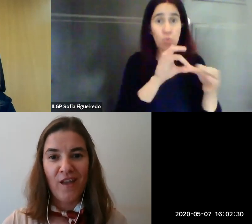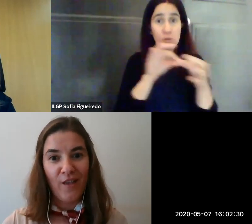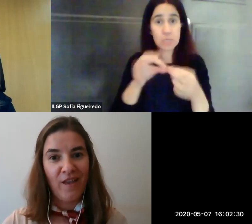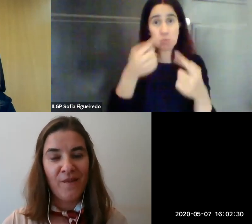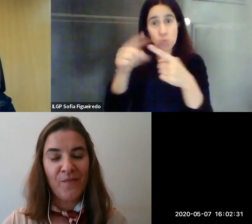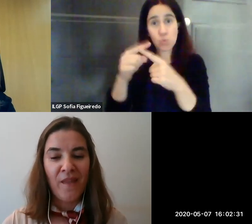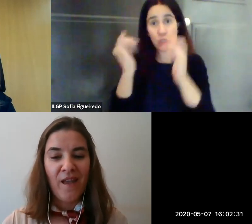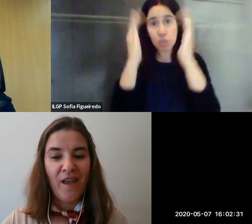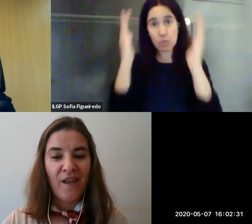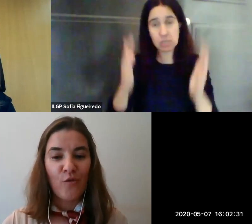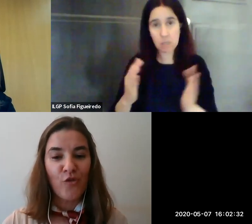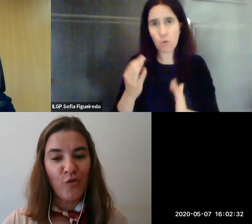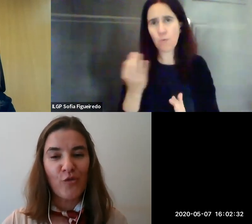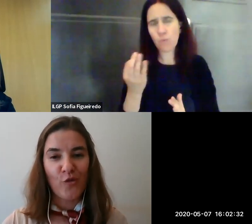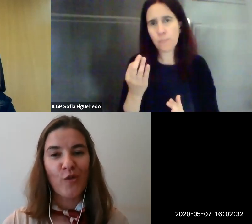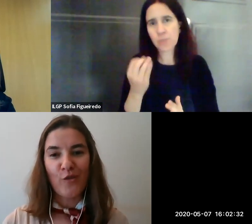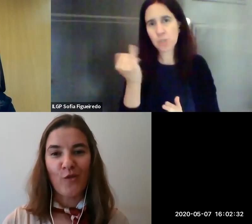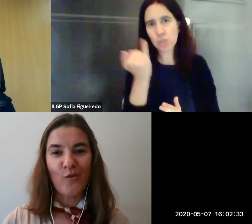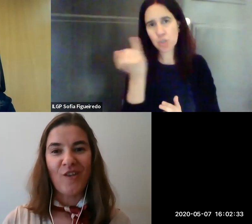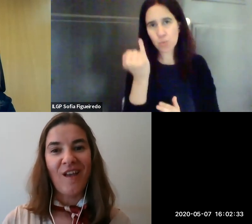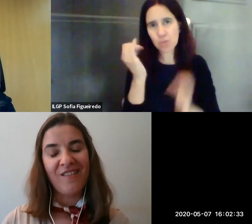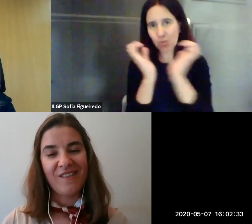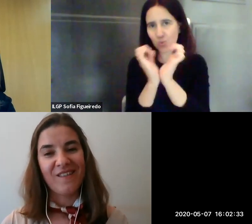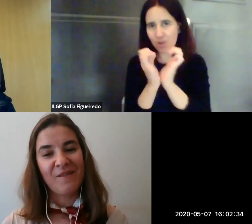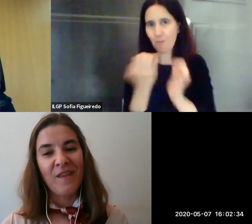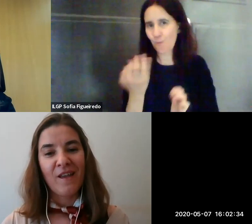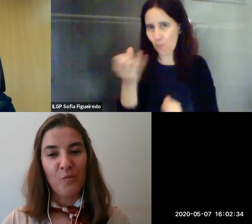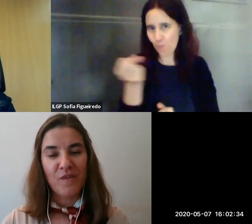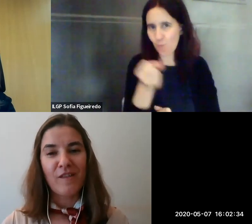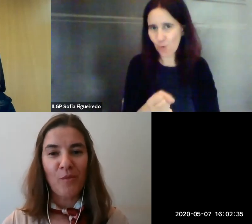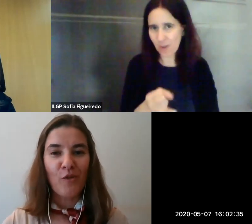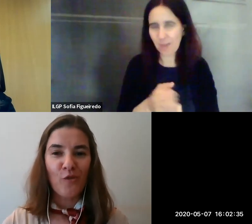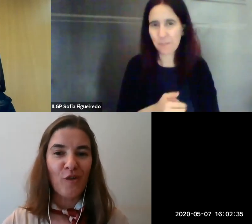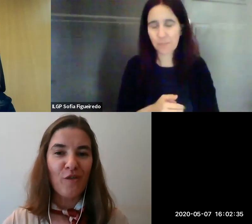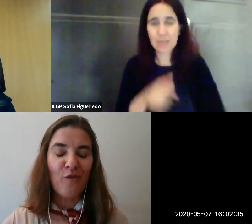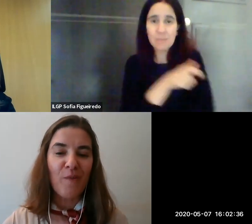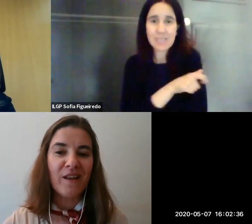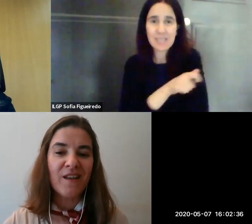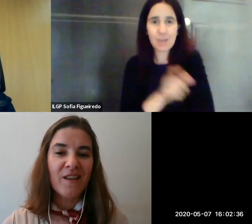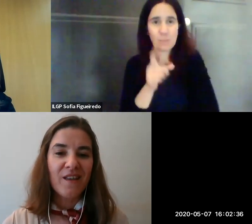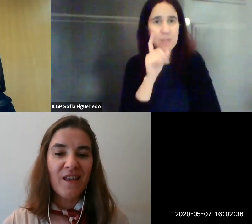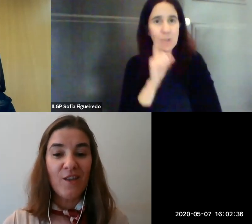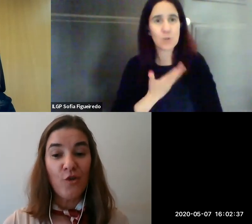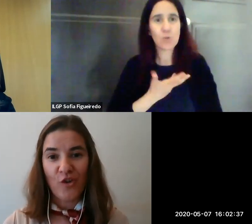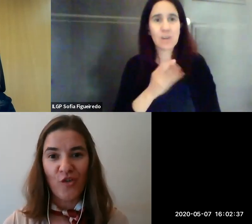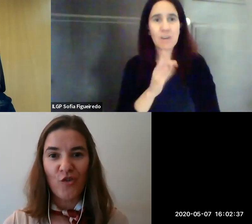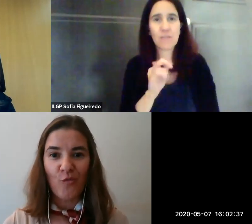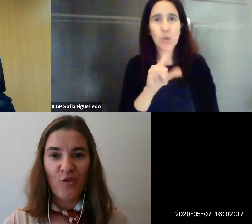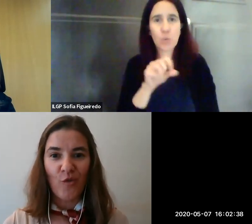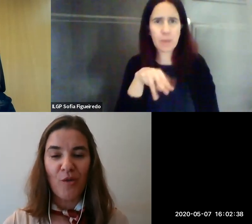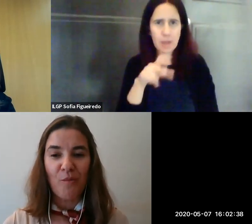elas o Instituto da Segurança Social, representado pela doutora Filomena, e